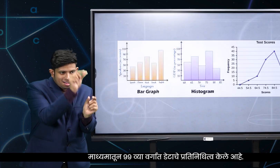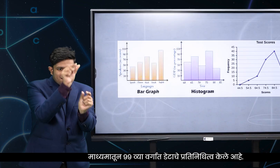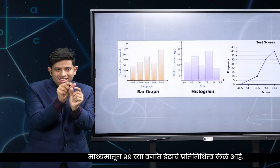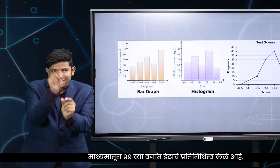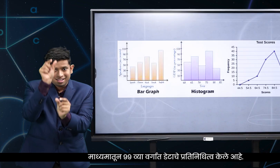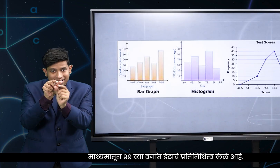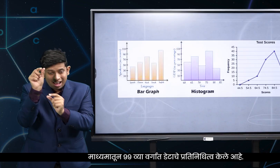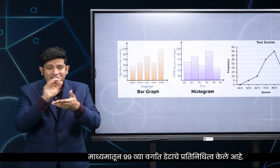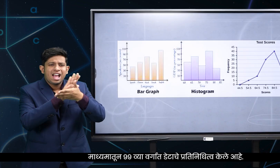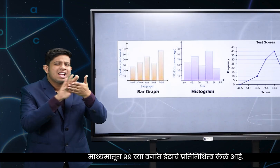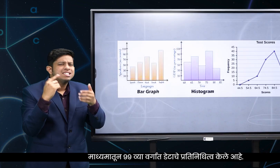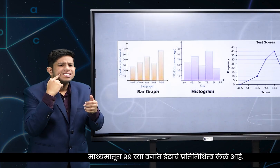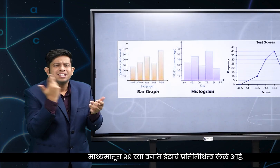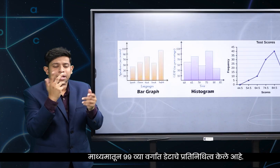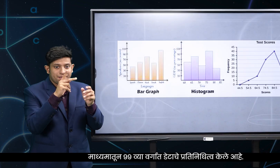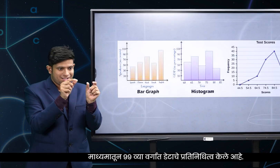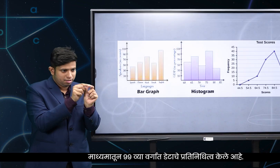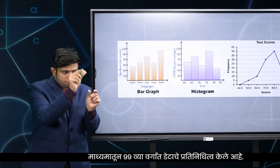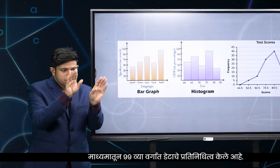99व्या वर्गात डेटाचे प्रतिनिधित्व केले आहे.